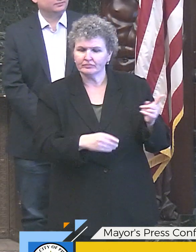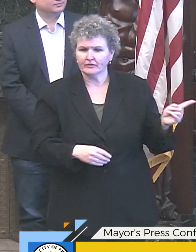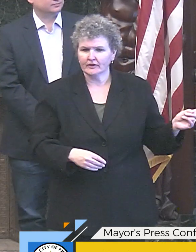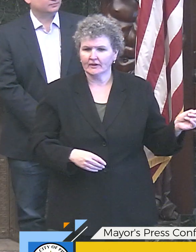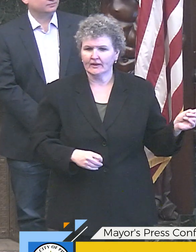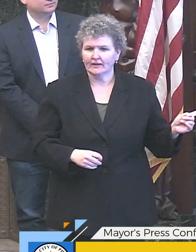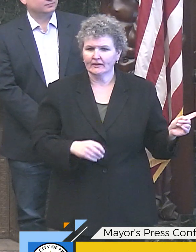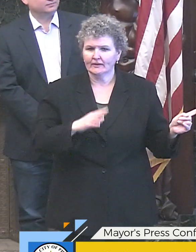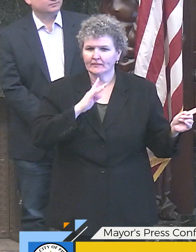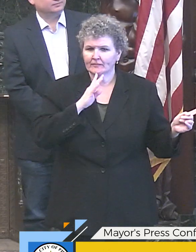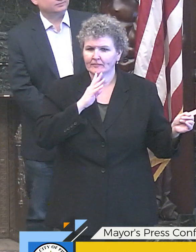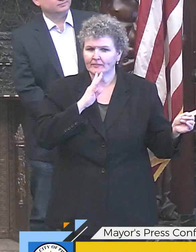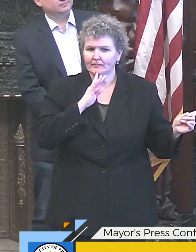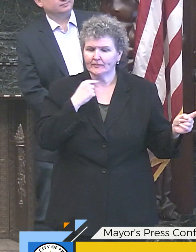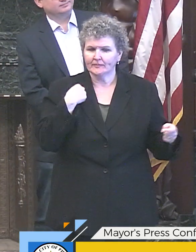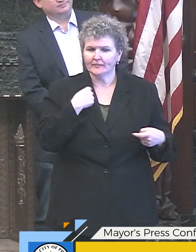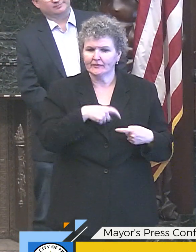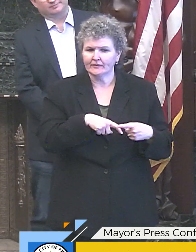Buenas tardes.